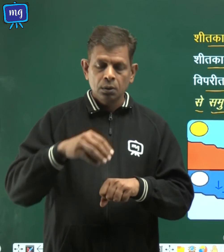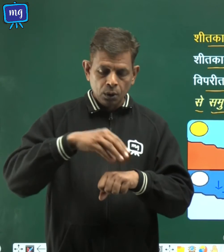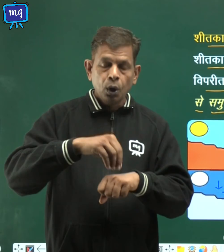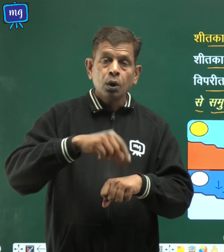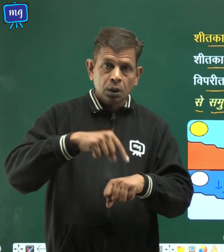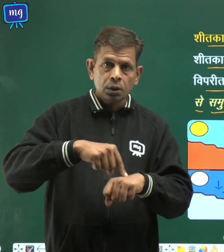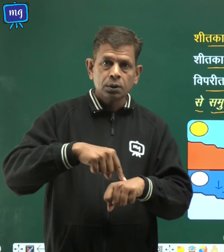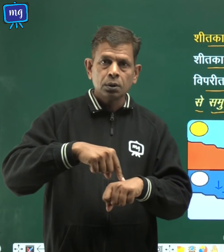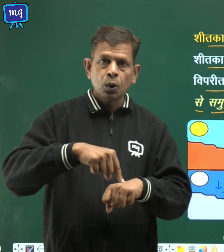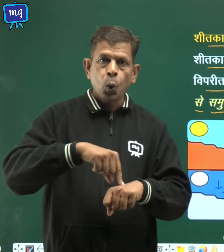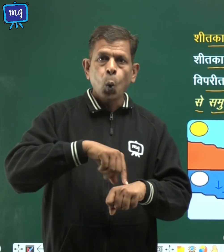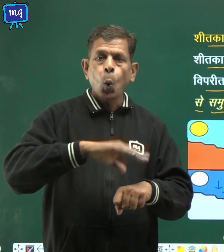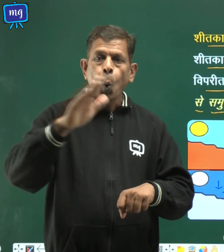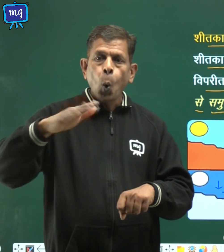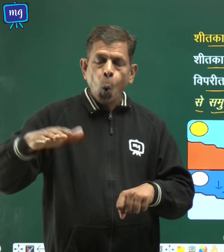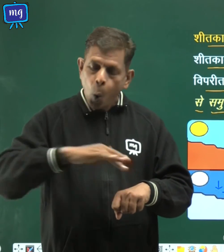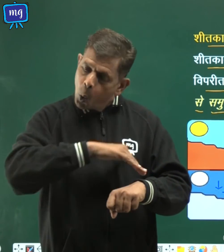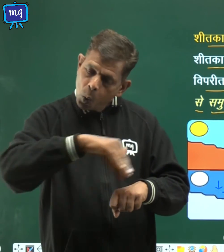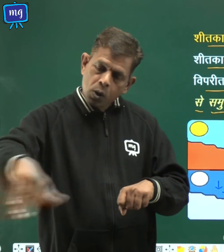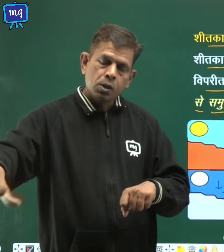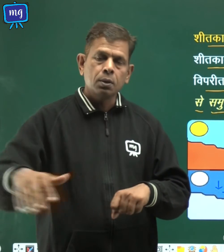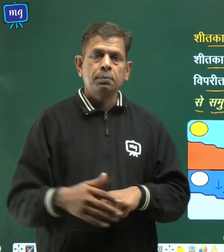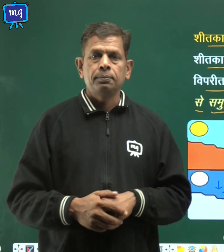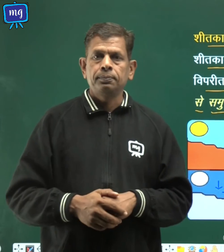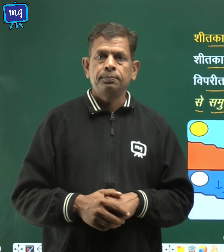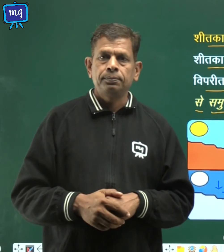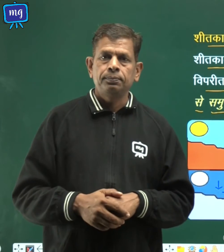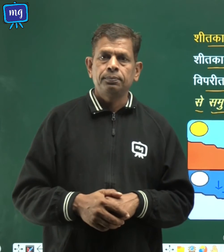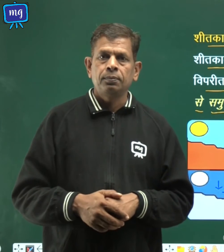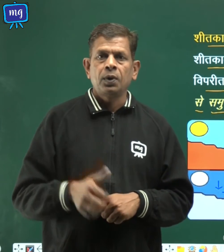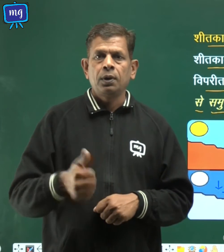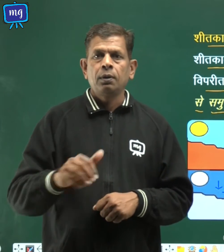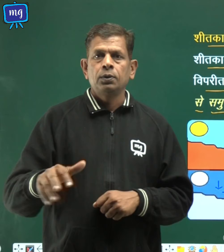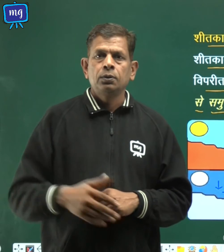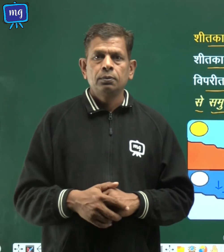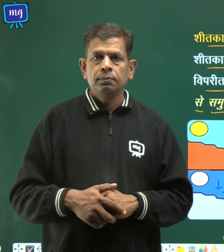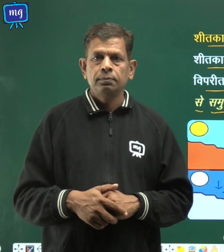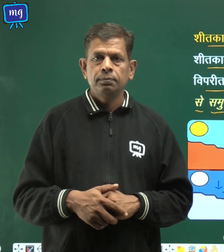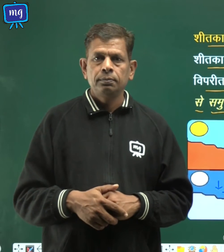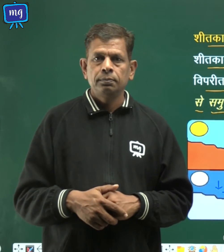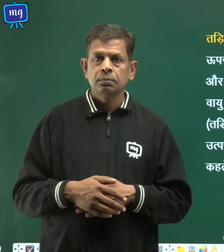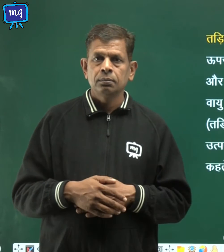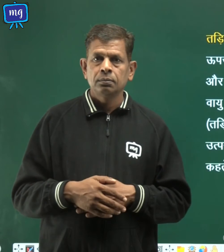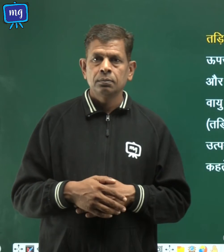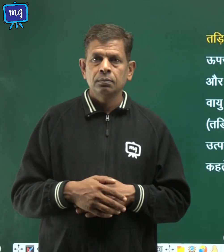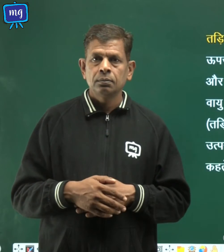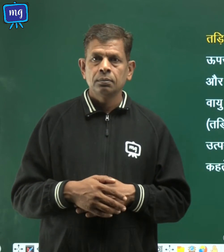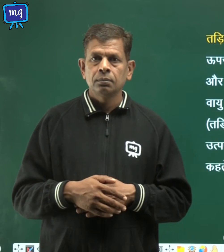थल से समुद्र की ओर चलती हैं। ठीक है बच्चों?